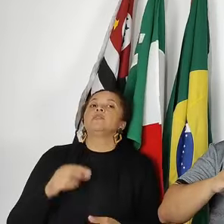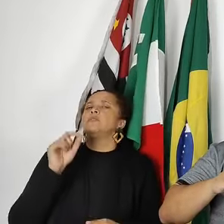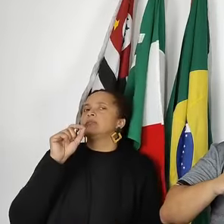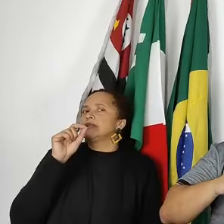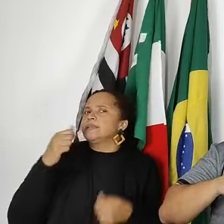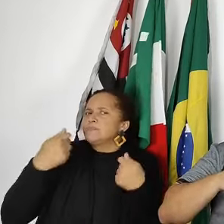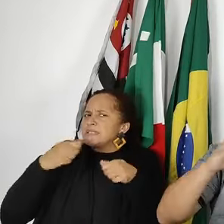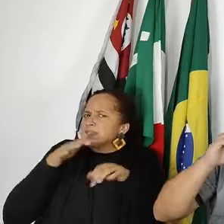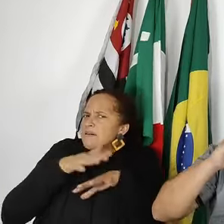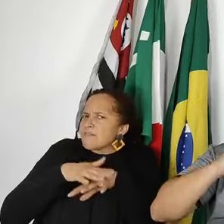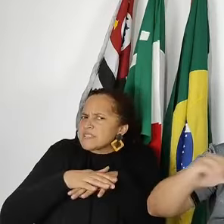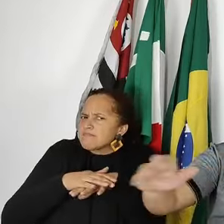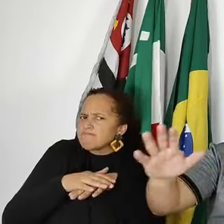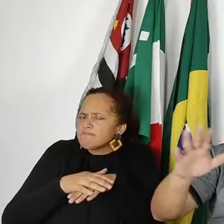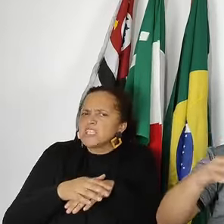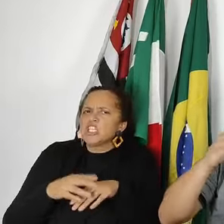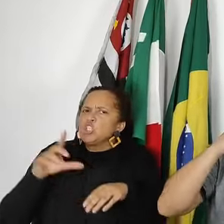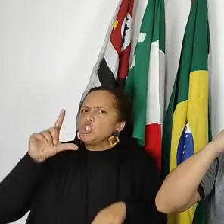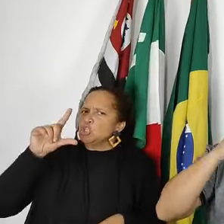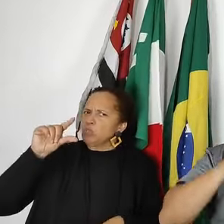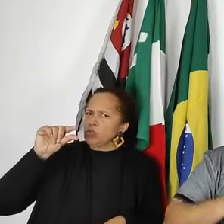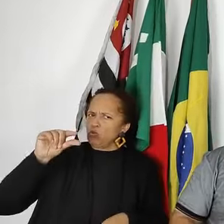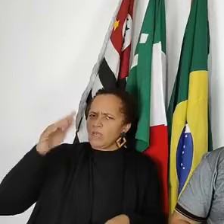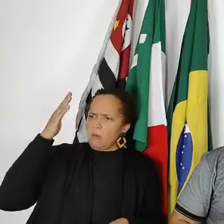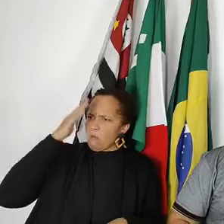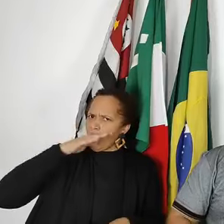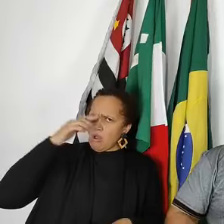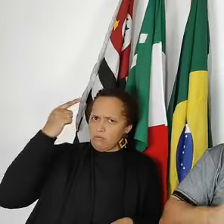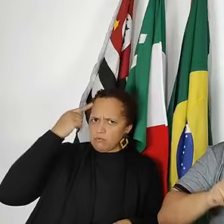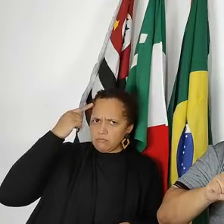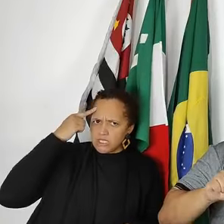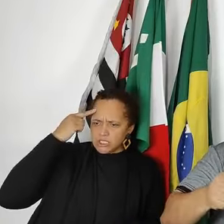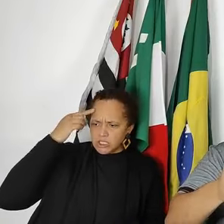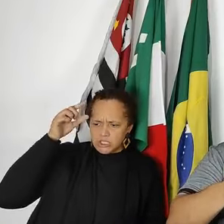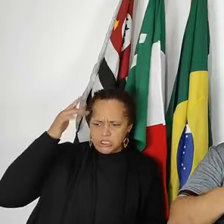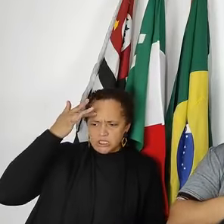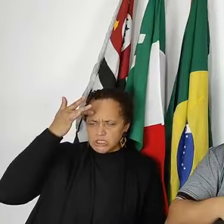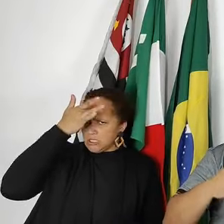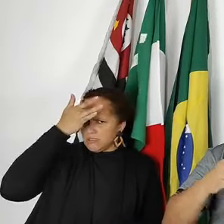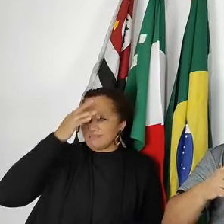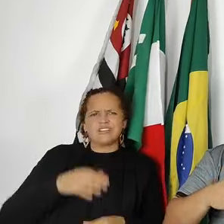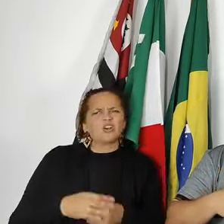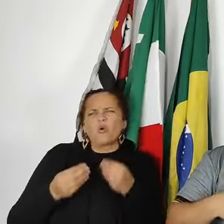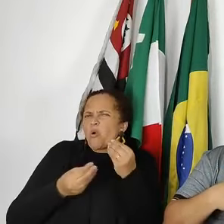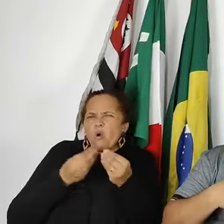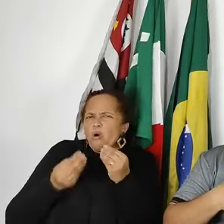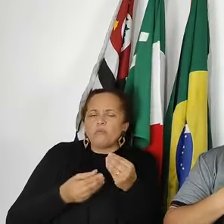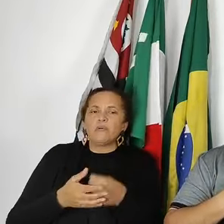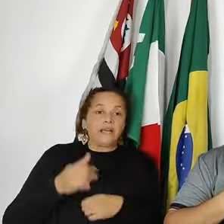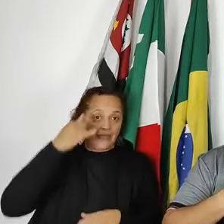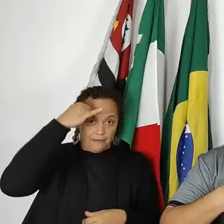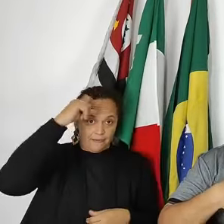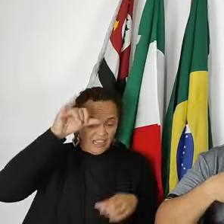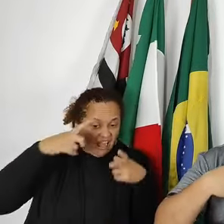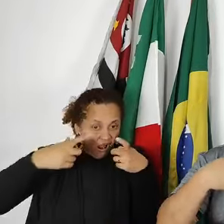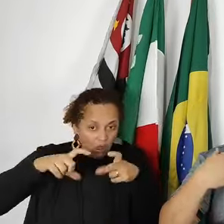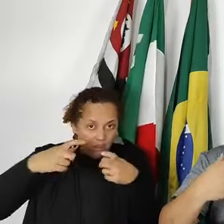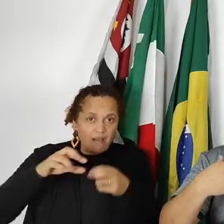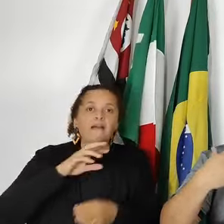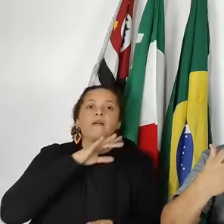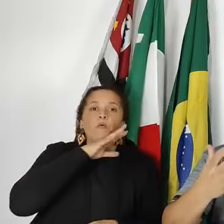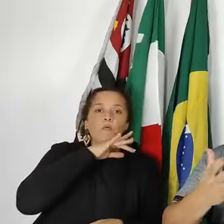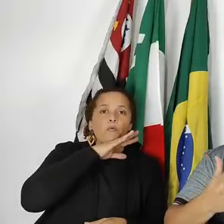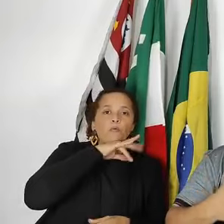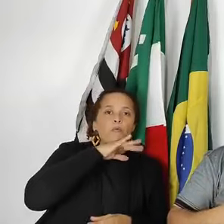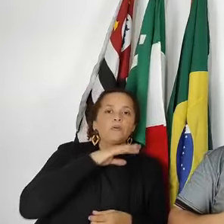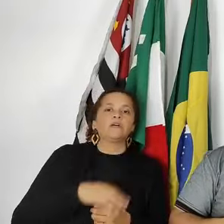entrada dessa poluição na nossa mente. Então, é travar isso e fazer com que a gente venha